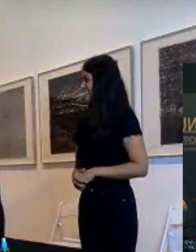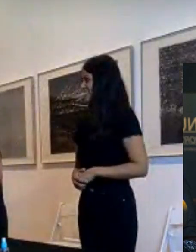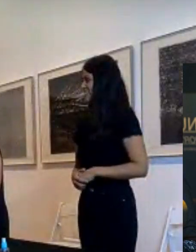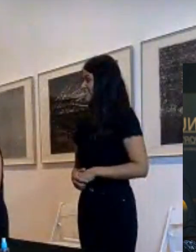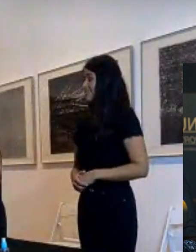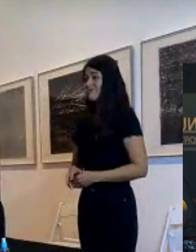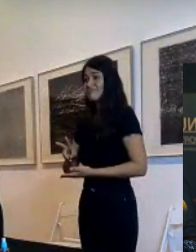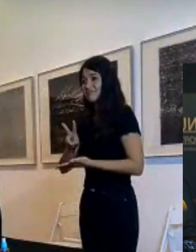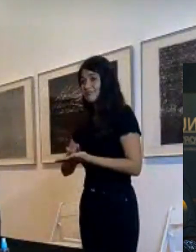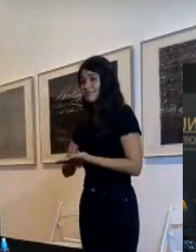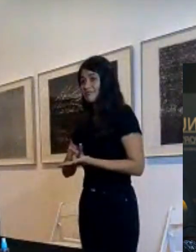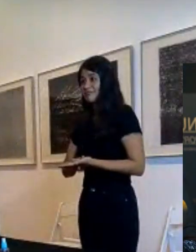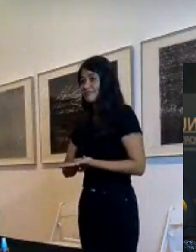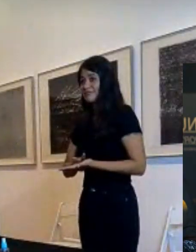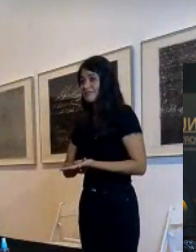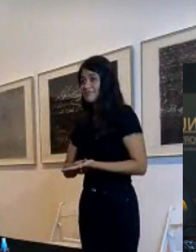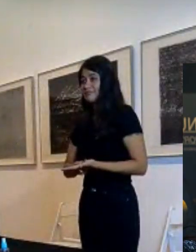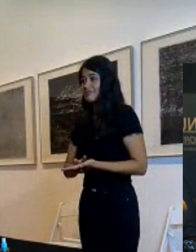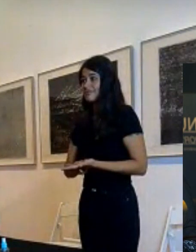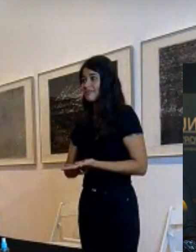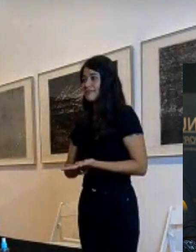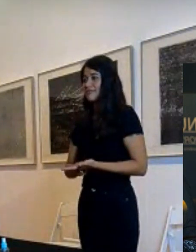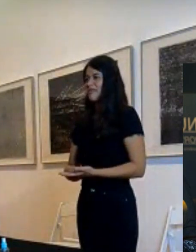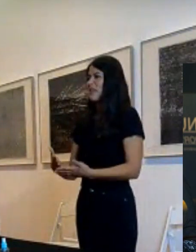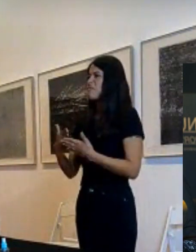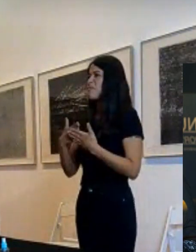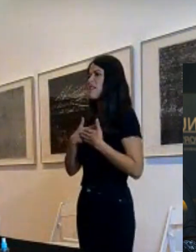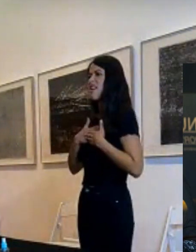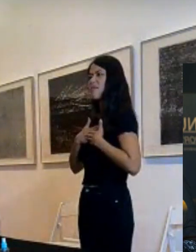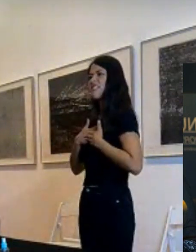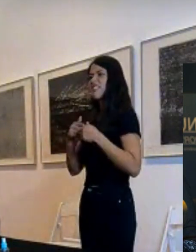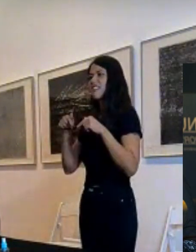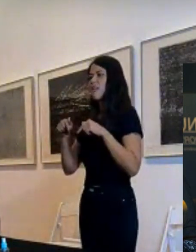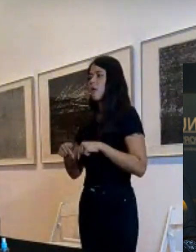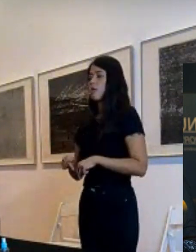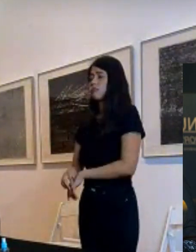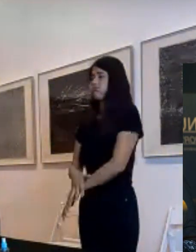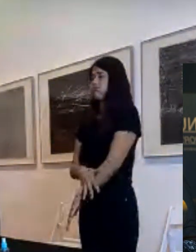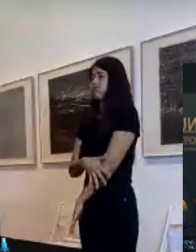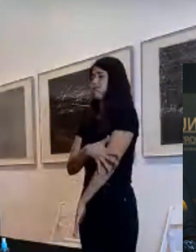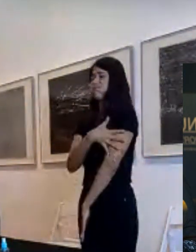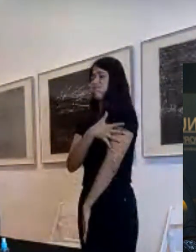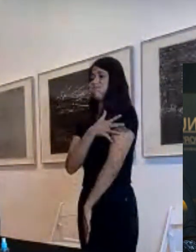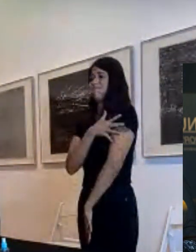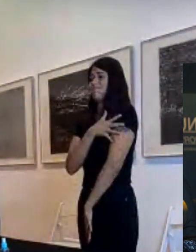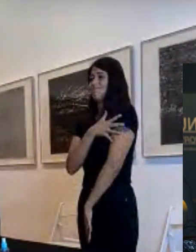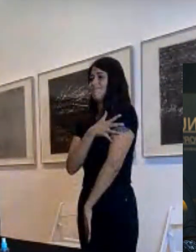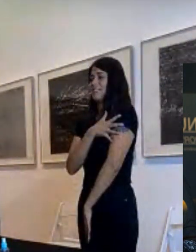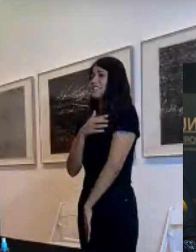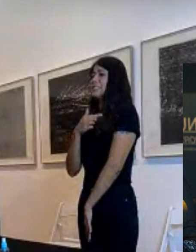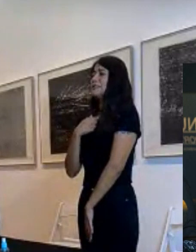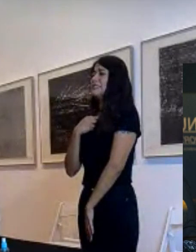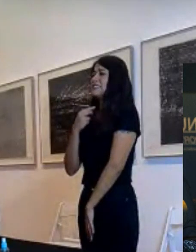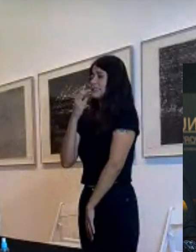En realidad, no sé, para mí hoy es mucha emoción. Mucha. Así que si me quiebro